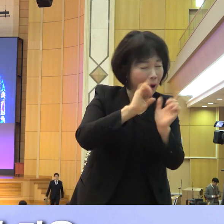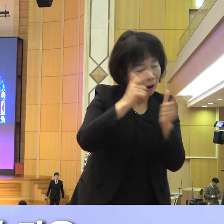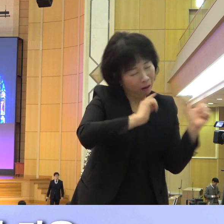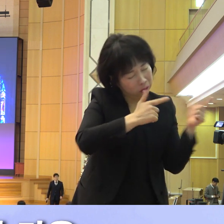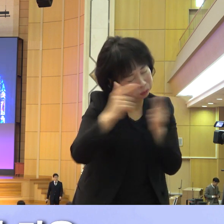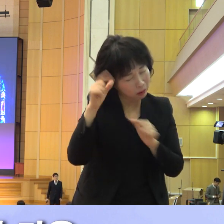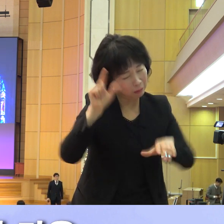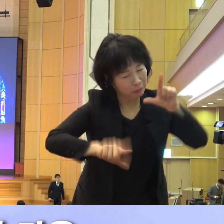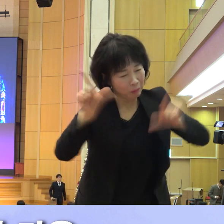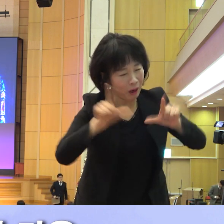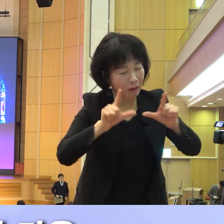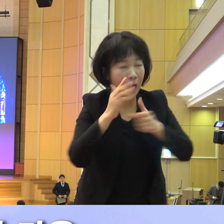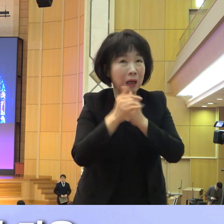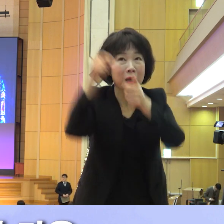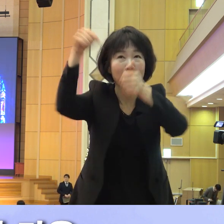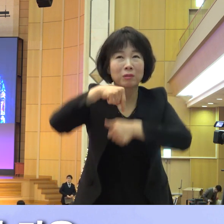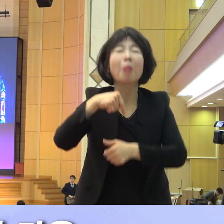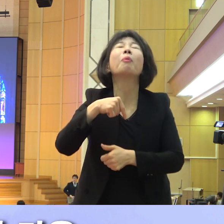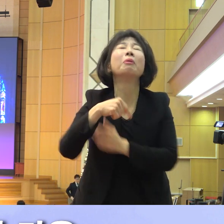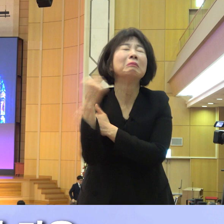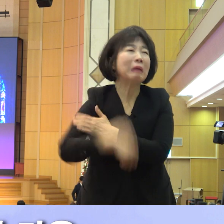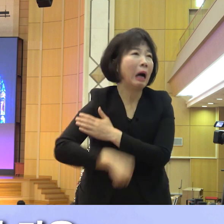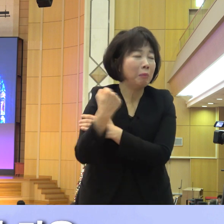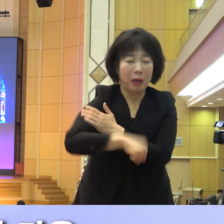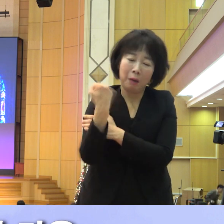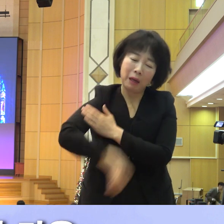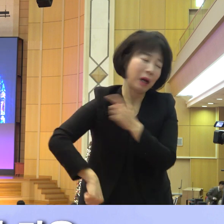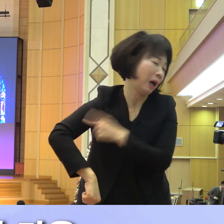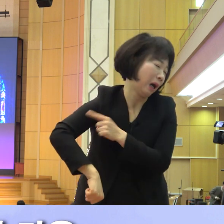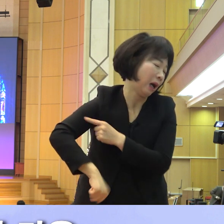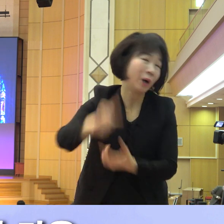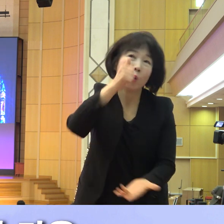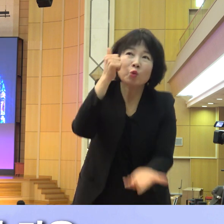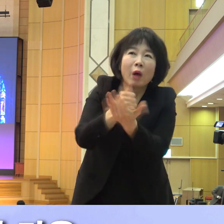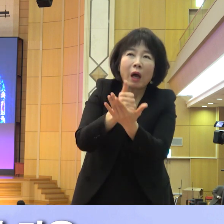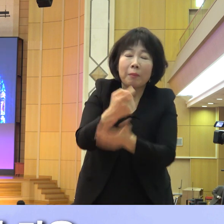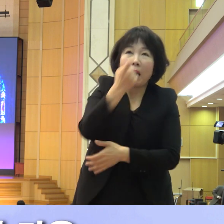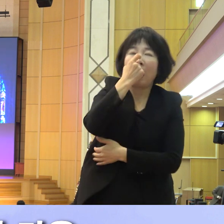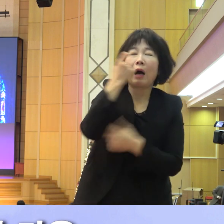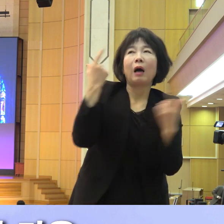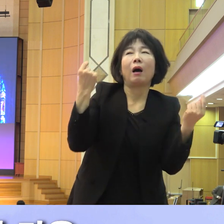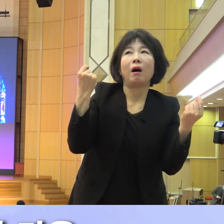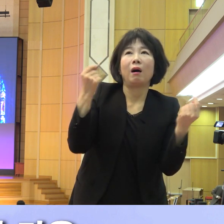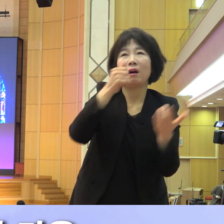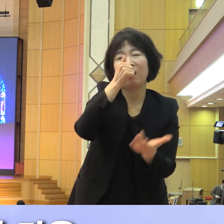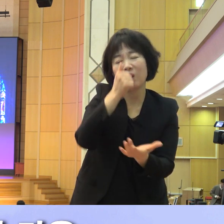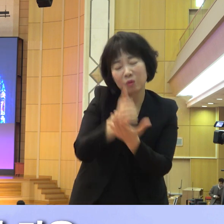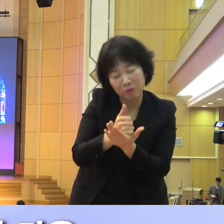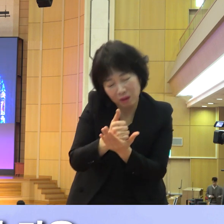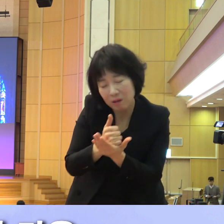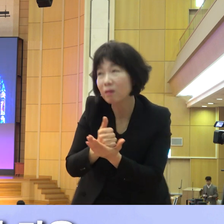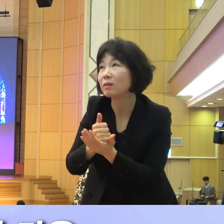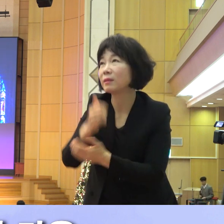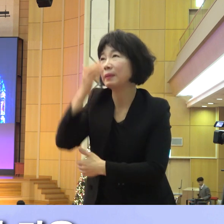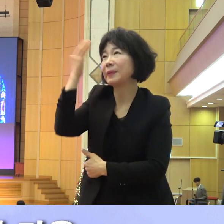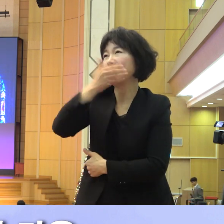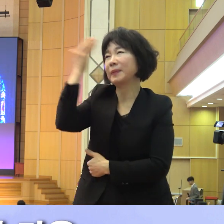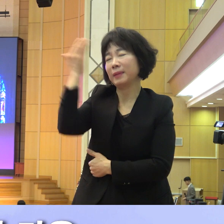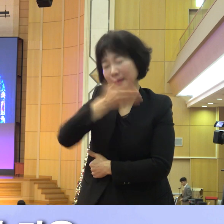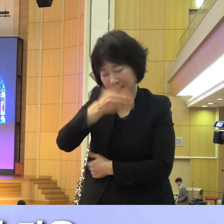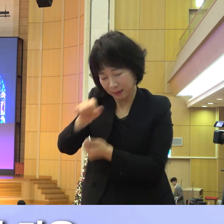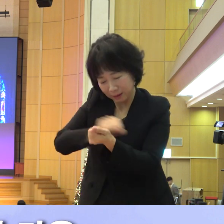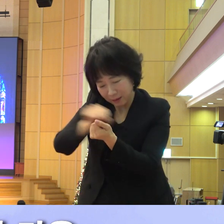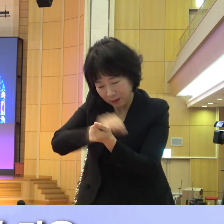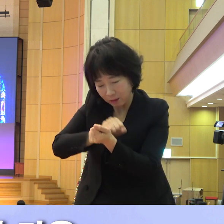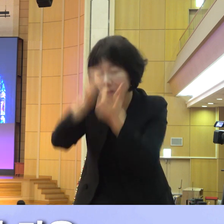주님 뜻대로 살지 못한 것들 예수님의 보혈로 정결케 씻어주셔서 아벨의 제사와 같이 연락되는 영적